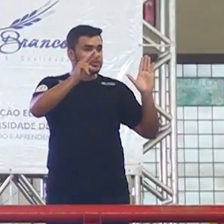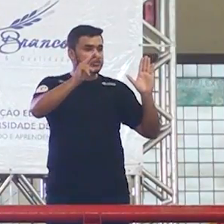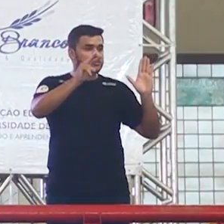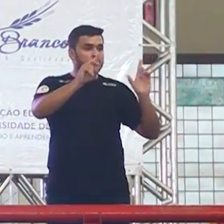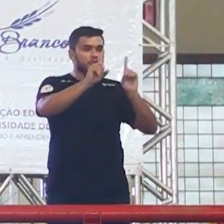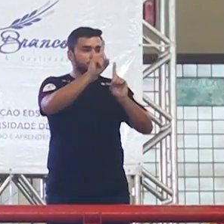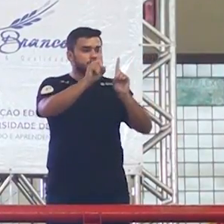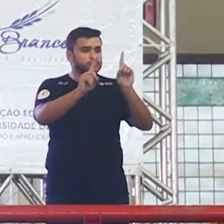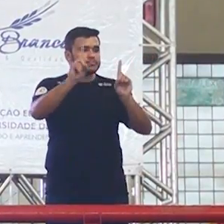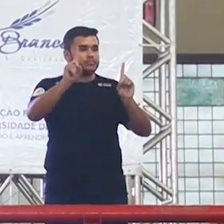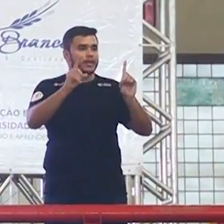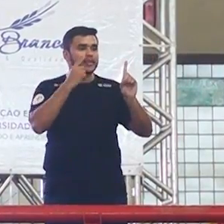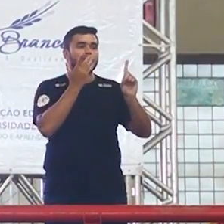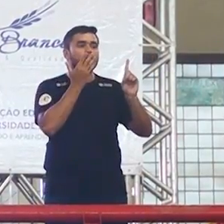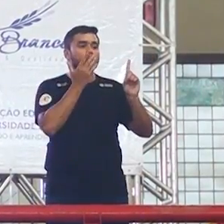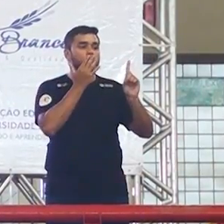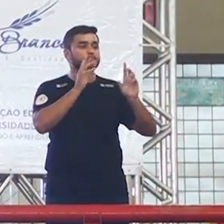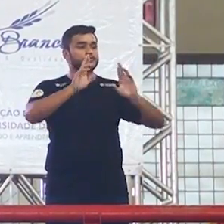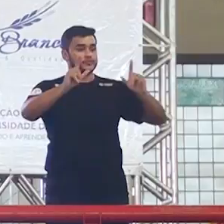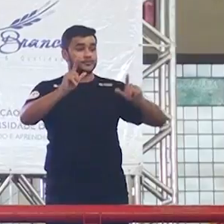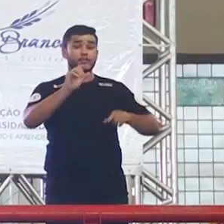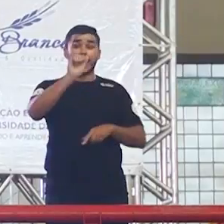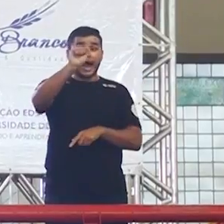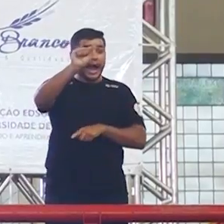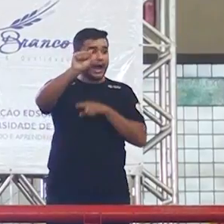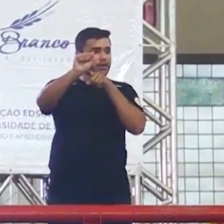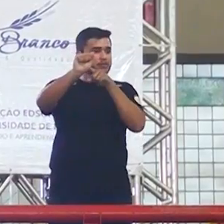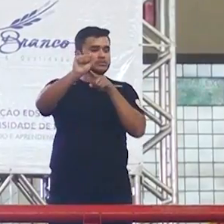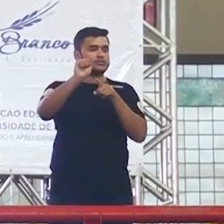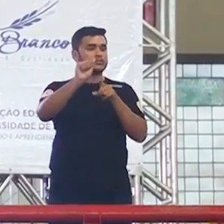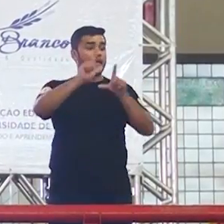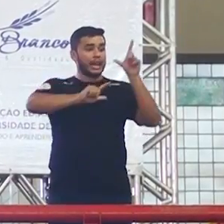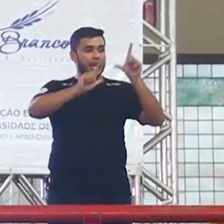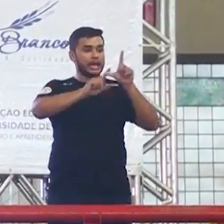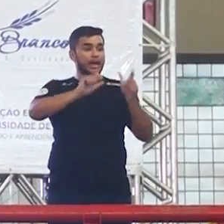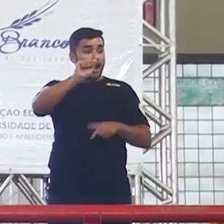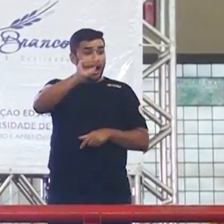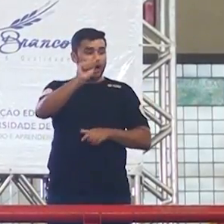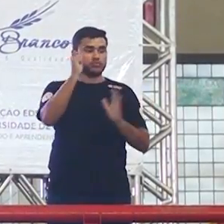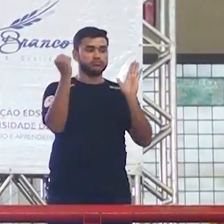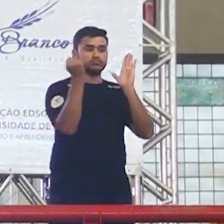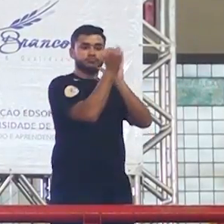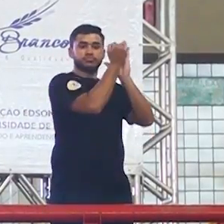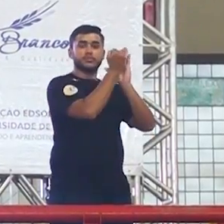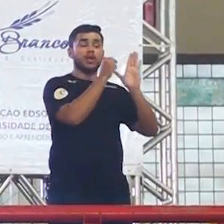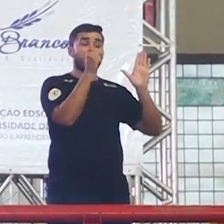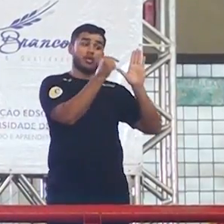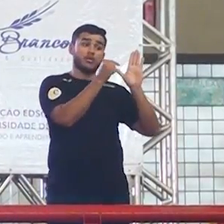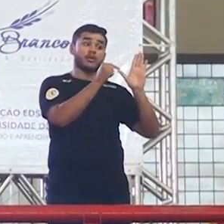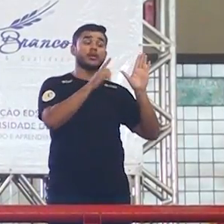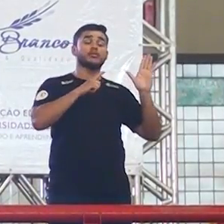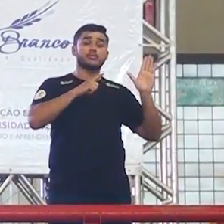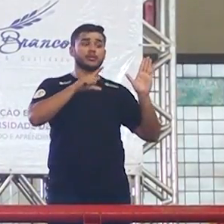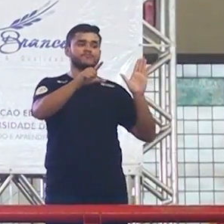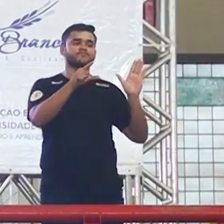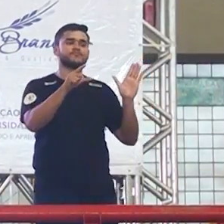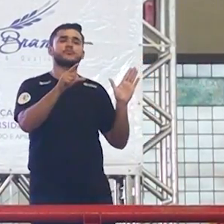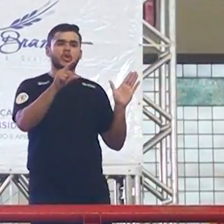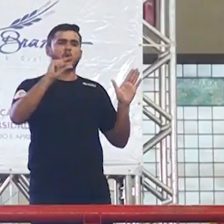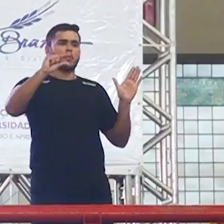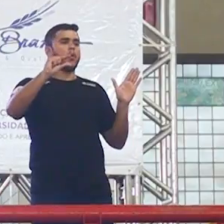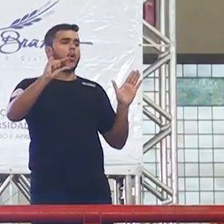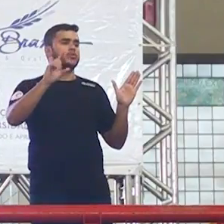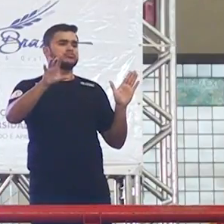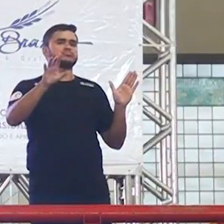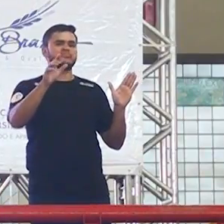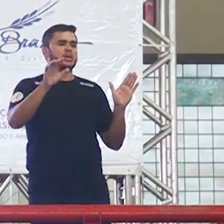a letra A sobre a faixa superior corresponde ao produto que consome pouca